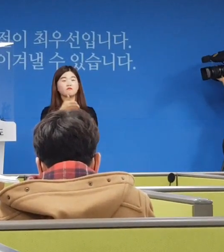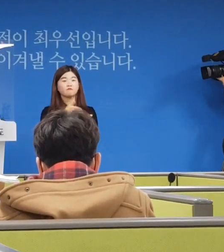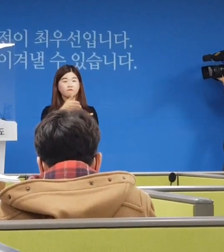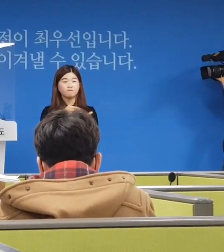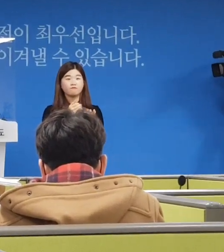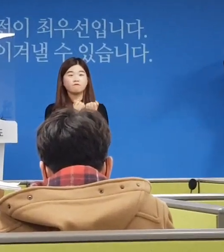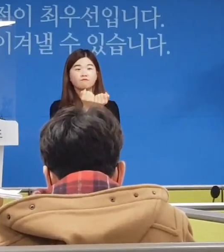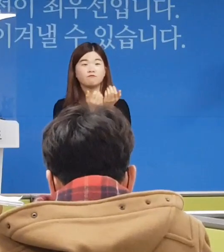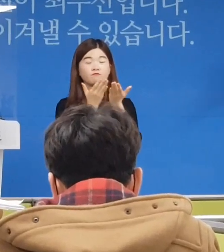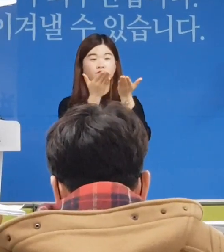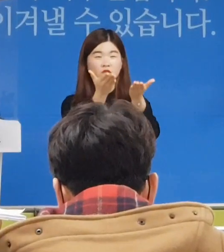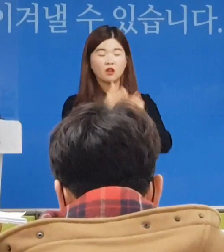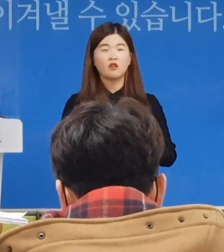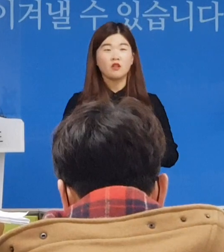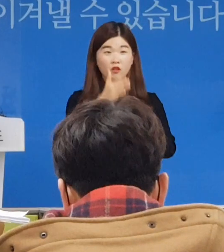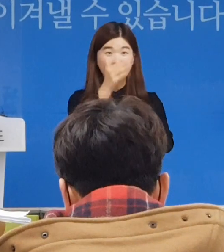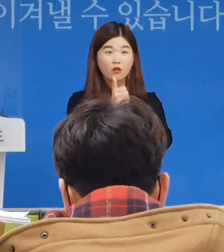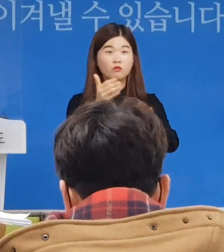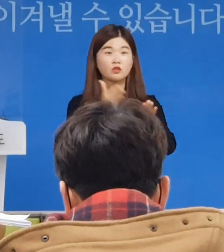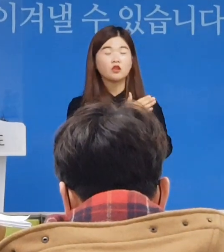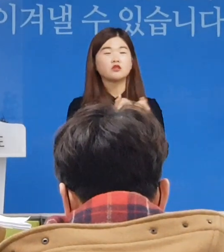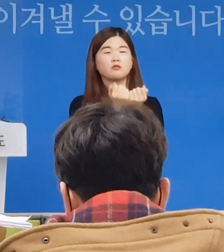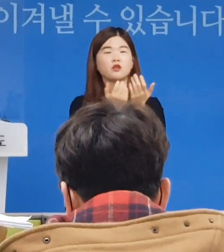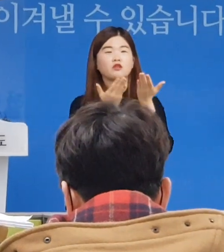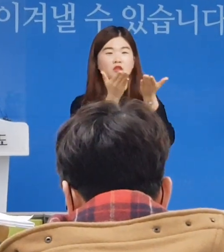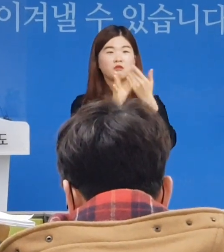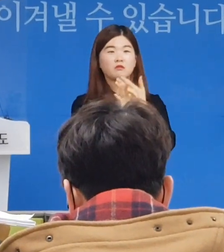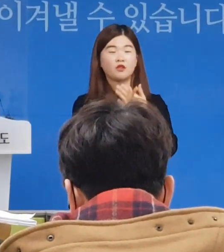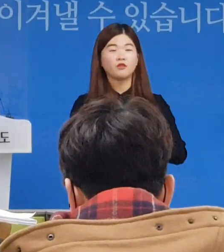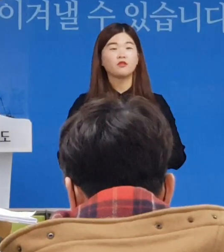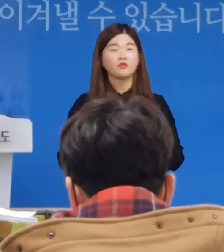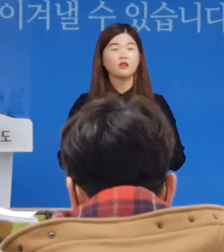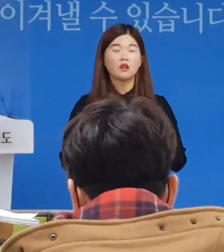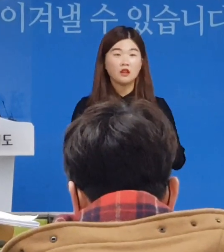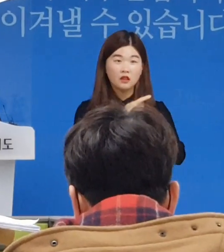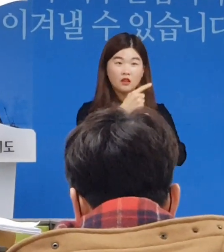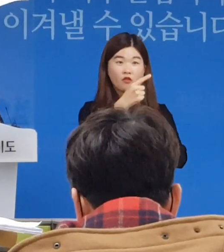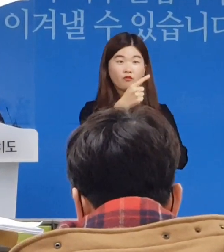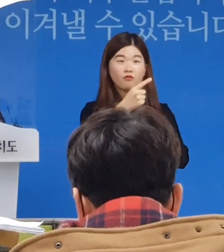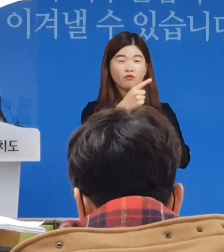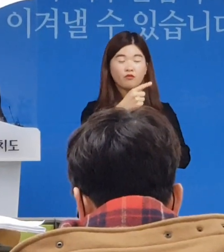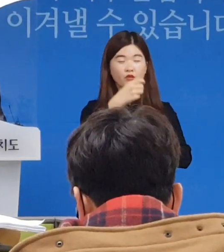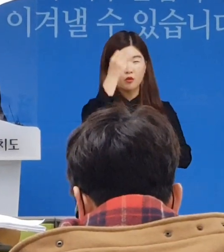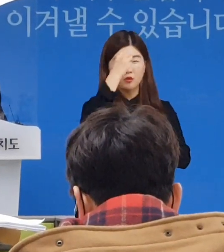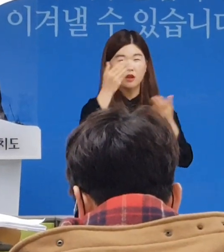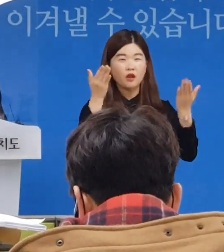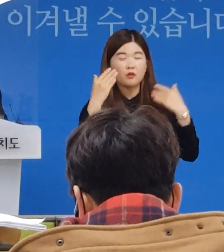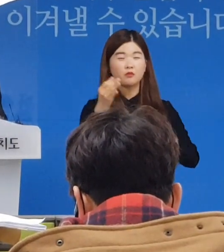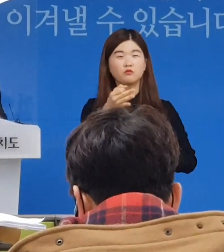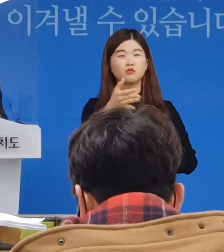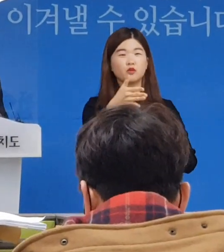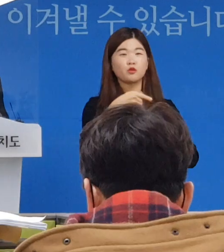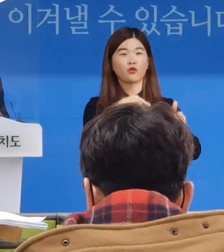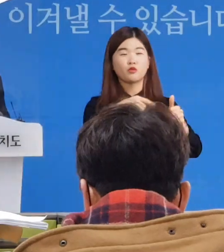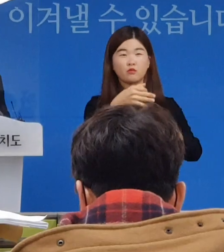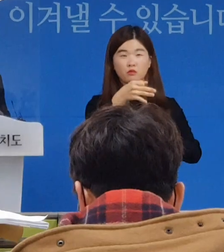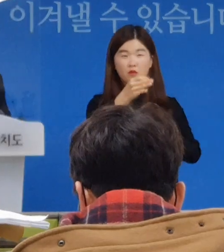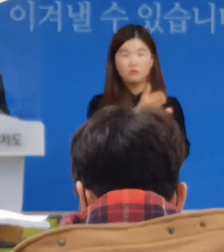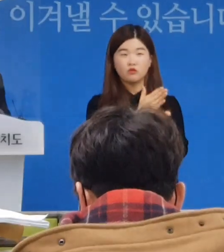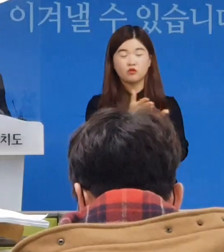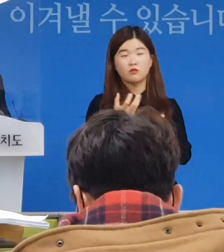해드리겠습니다. 그 결론부터 말씀드린다면 일단 내년도 고교 무상교육비